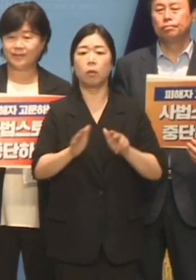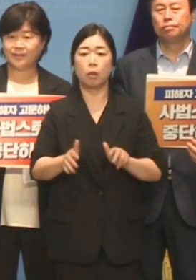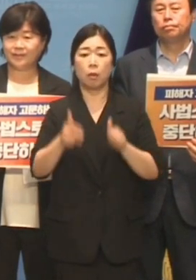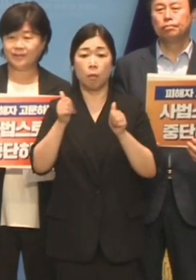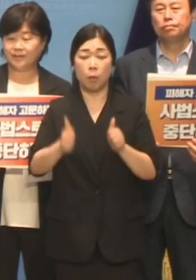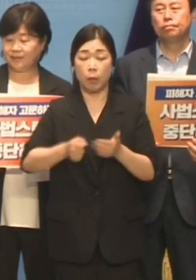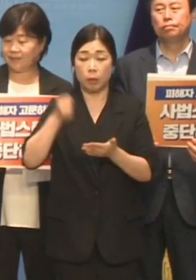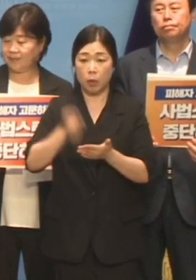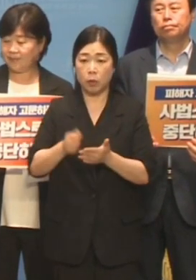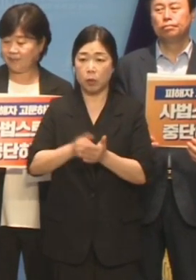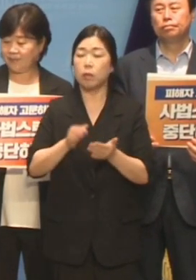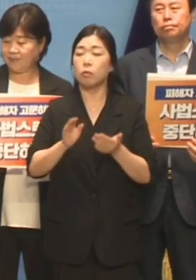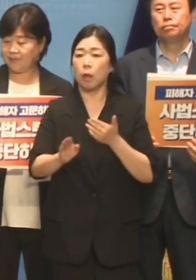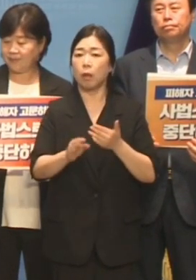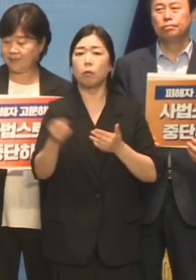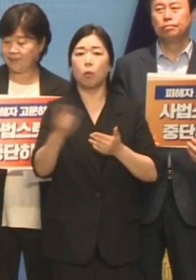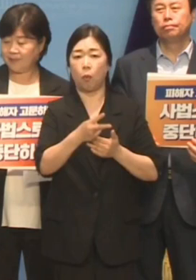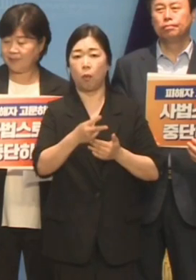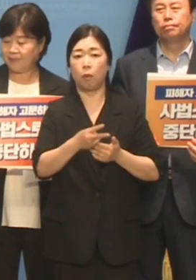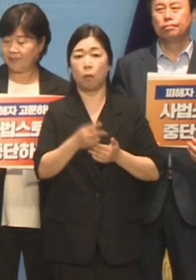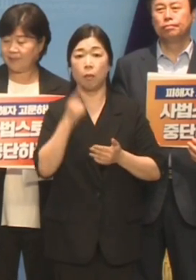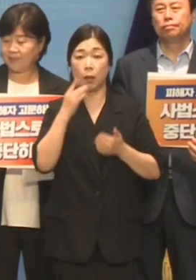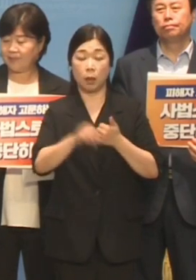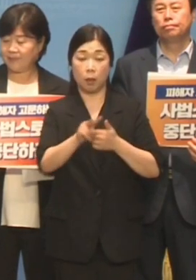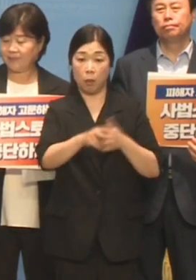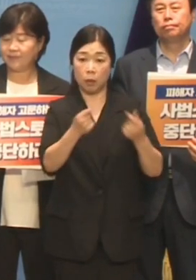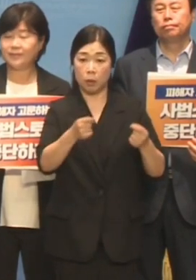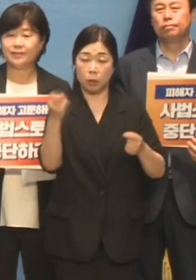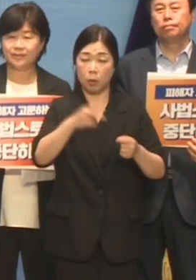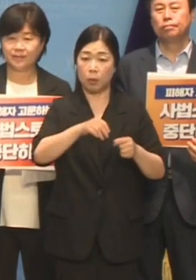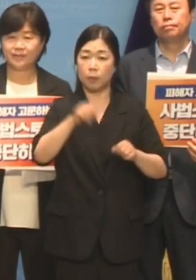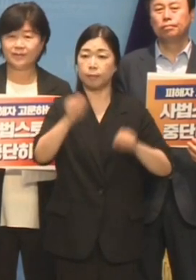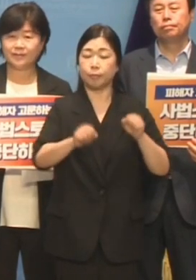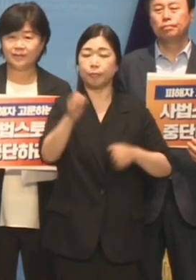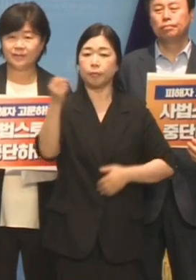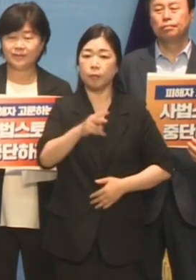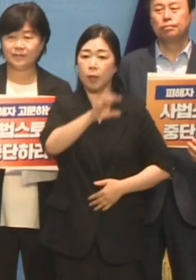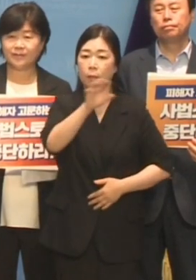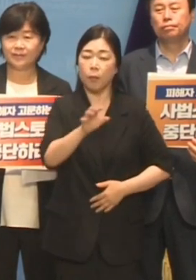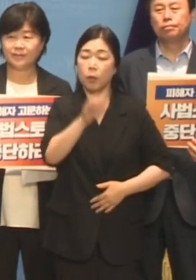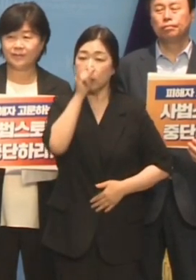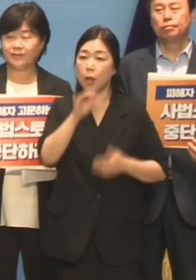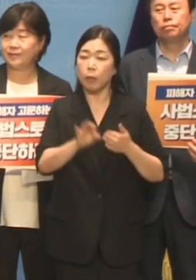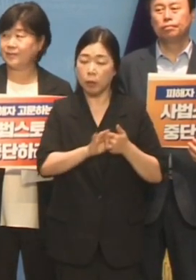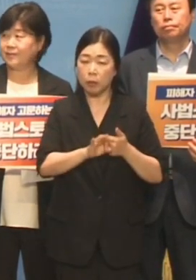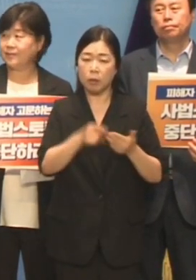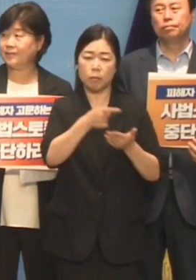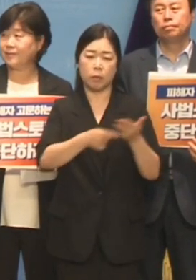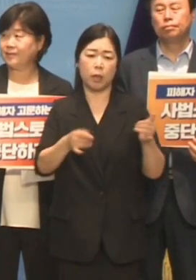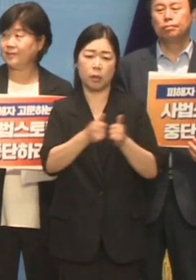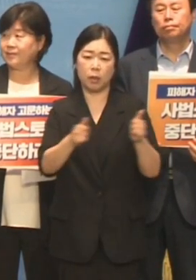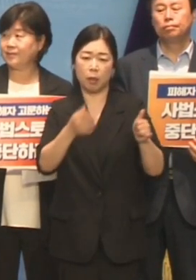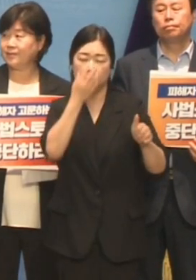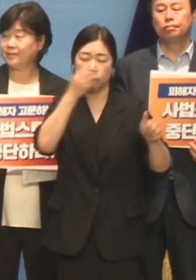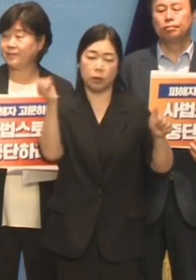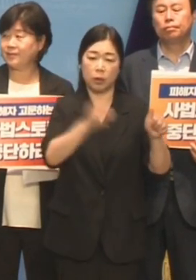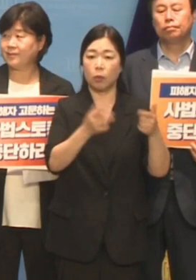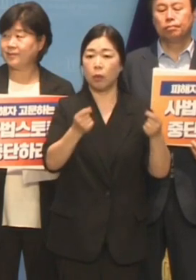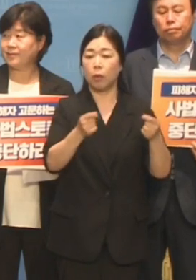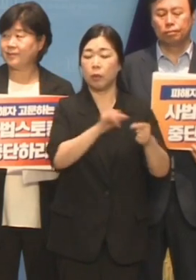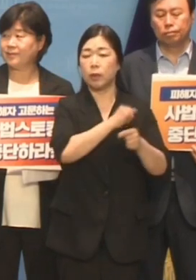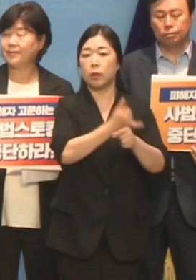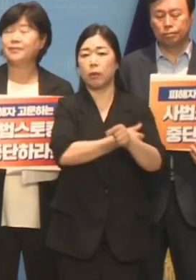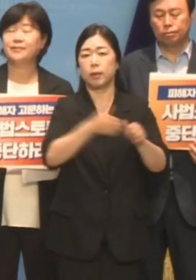결정 이후에 냈습니다. 이런 일들이 계속 반복된다면 이것은 피해자 의사를 반복적으로 무시하는 것일 뿐만 아니라